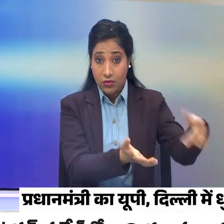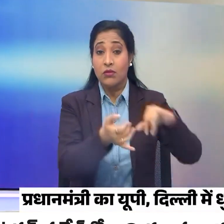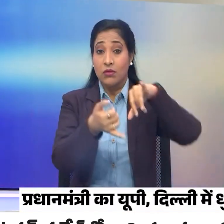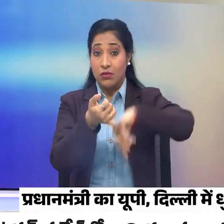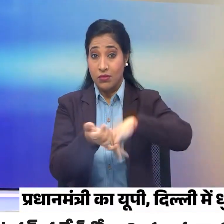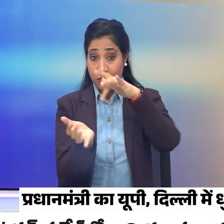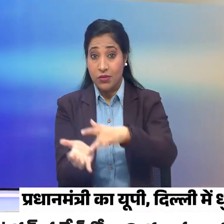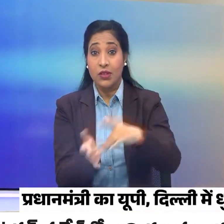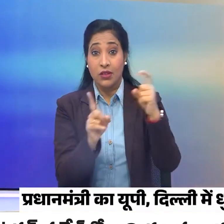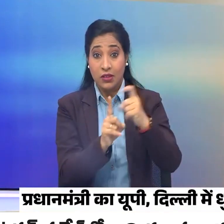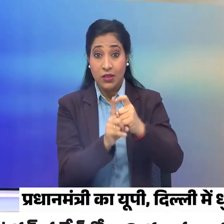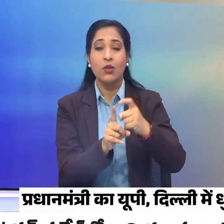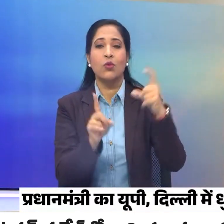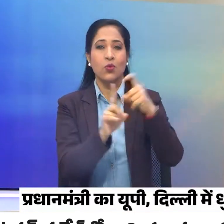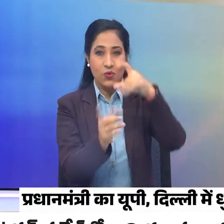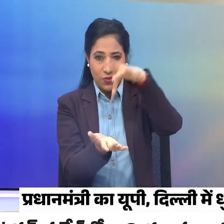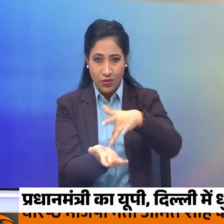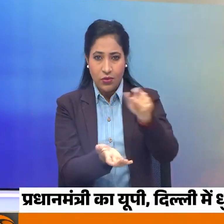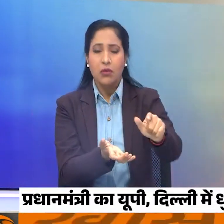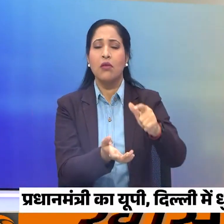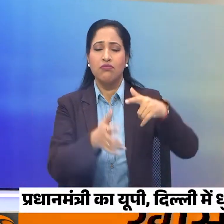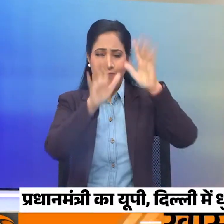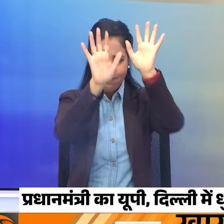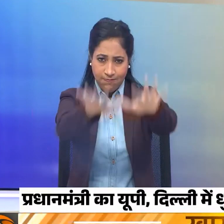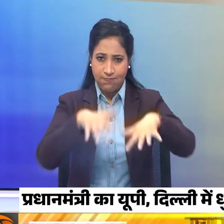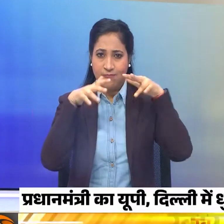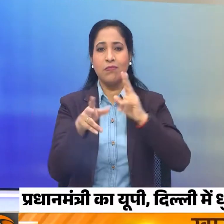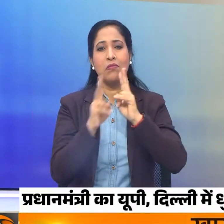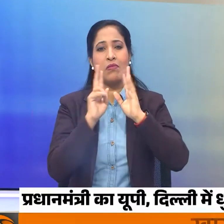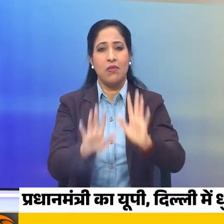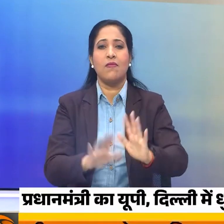के बाद दिल्ली के द्वारका में करेंगे चुनावी जनसभा।